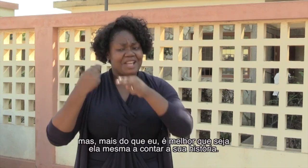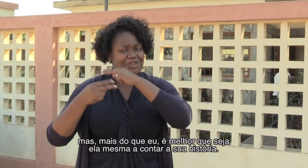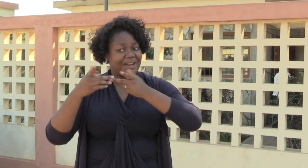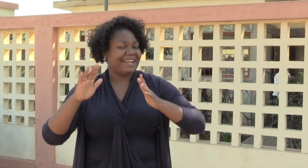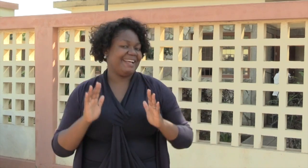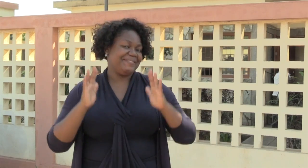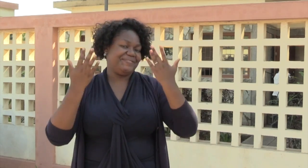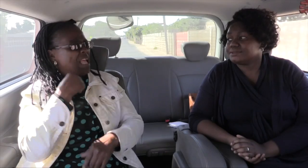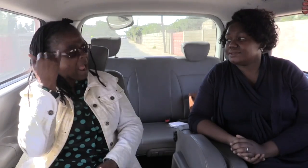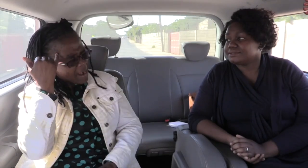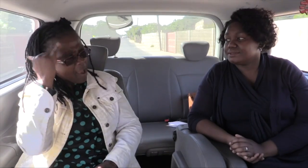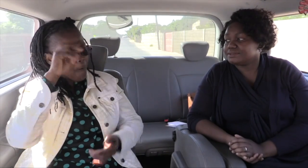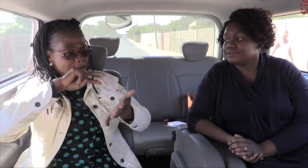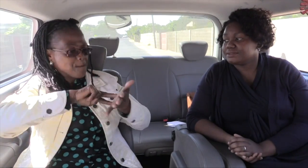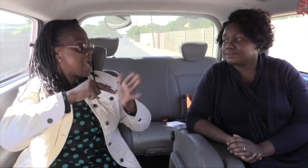contar sua própria história.